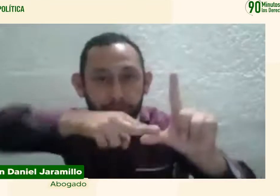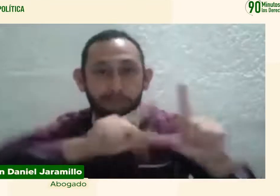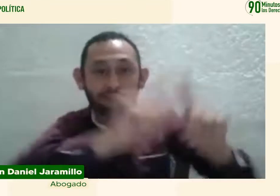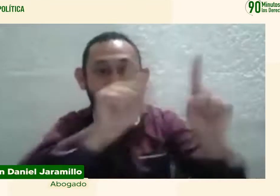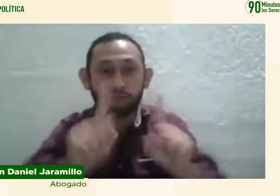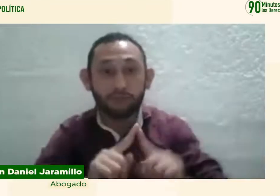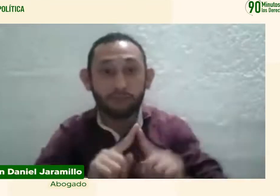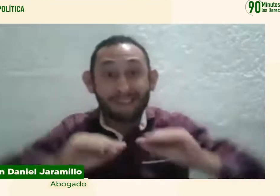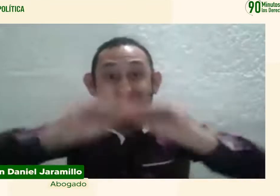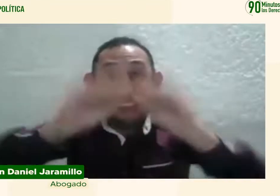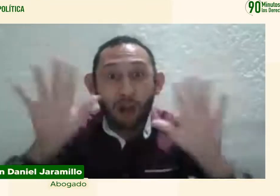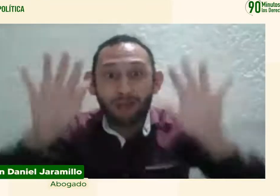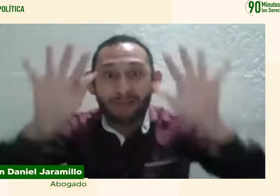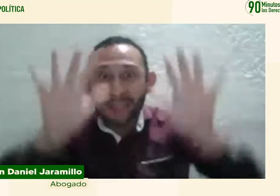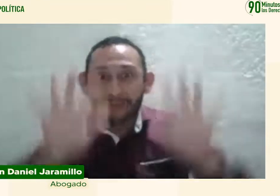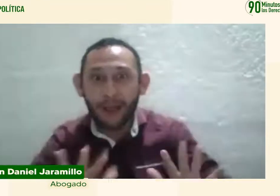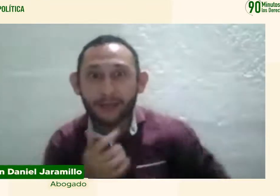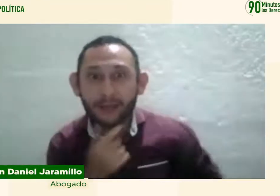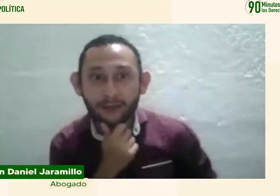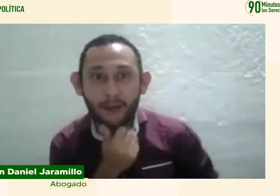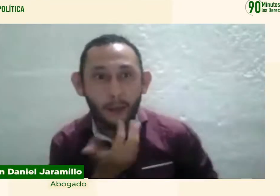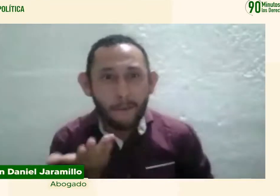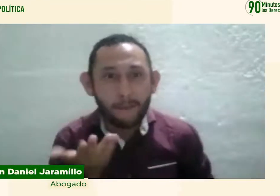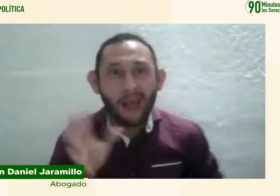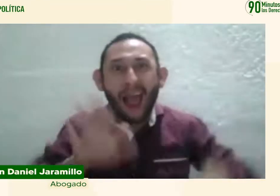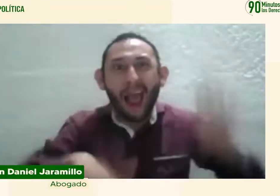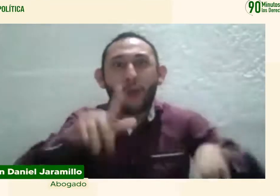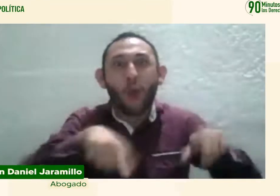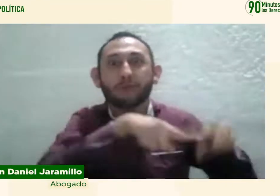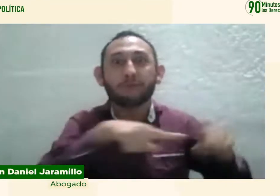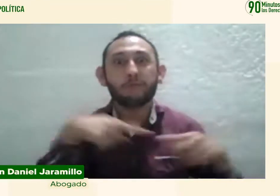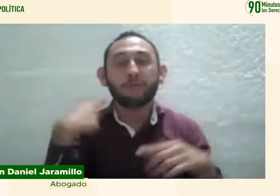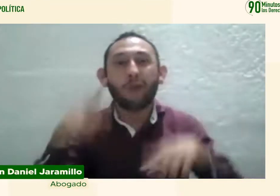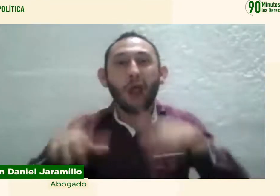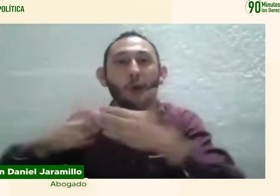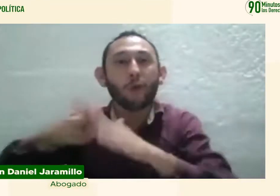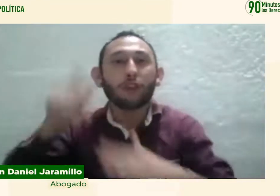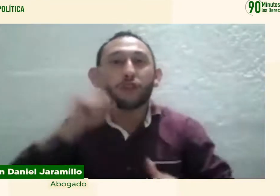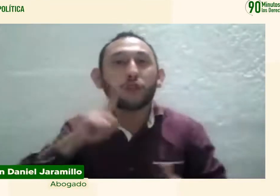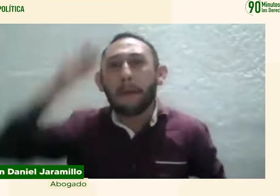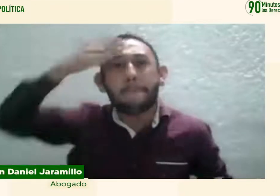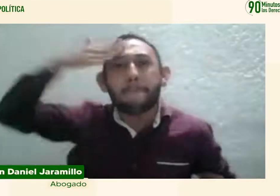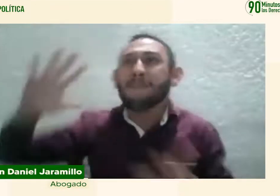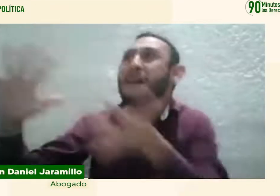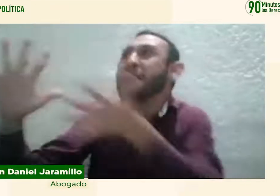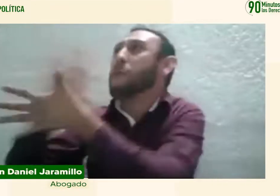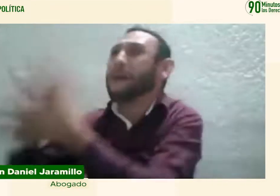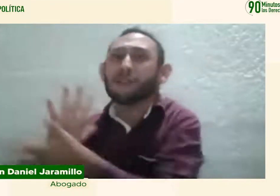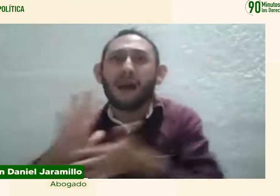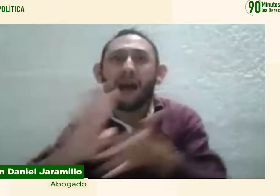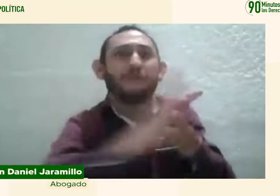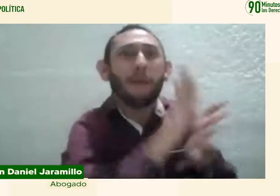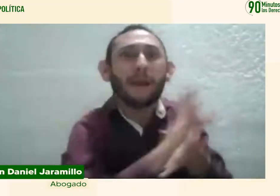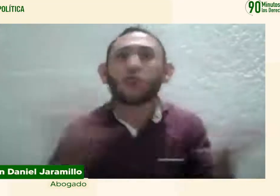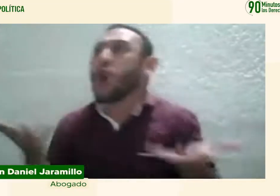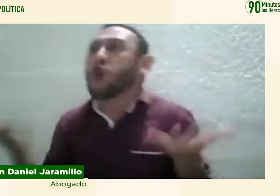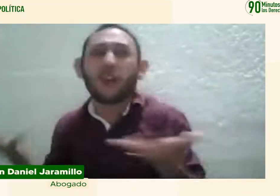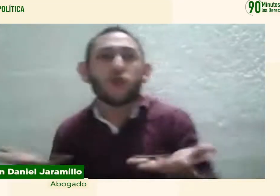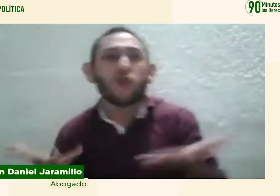ejemplo el caso del servicio de interpretación y poder acceder a esta información de manera inmediata y transparente porque por ejemplo